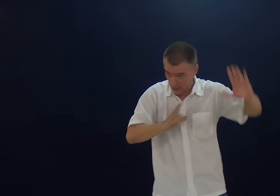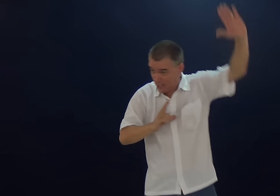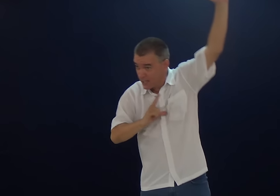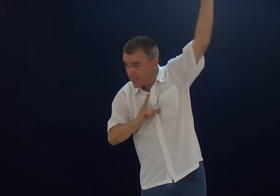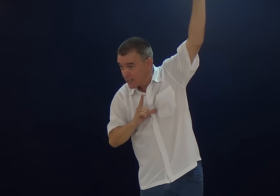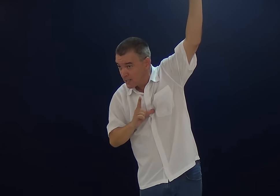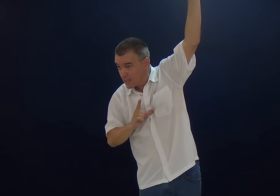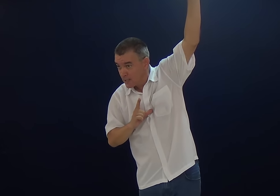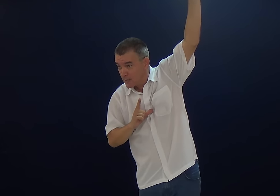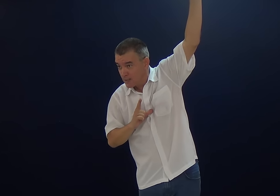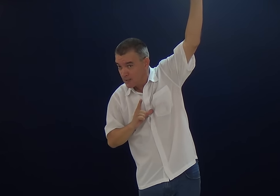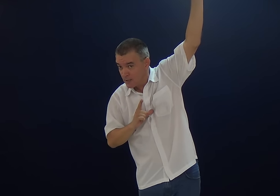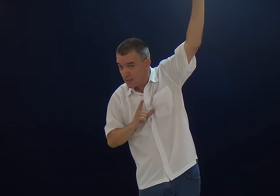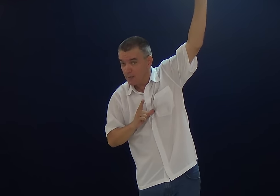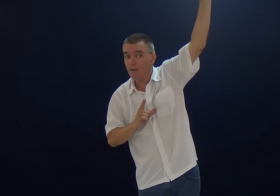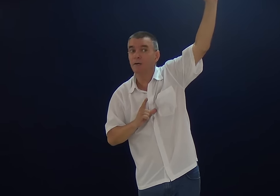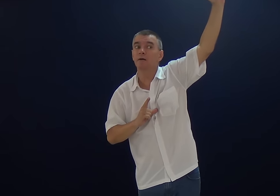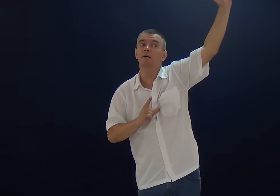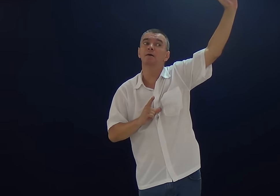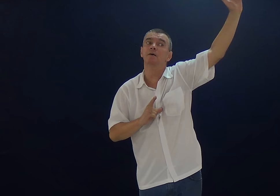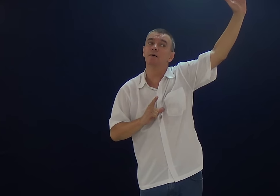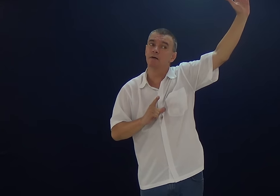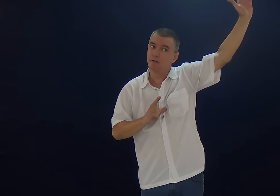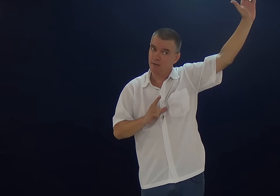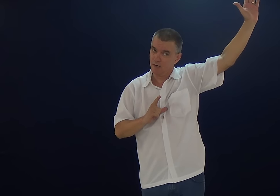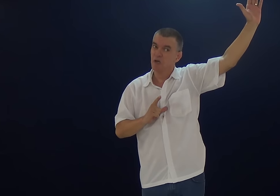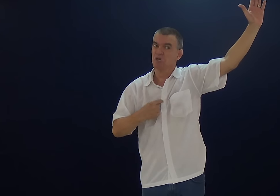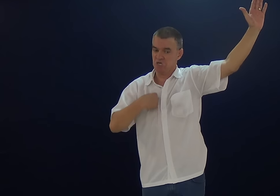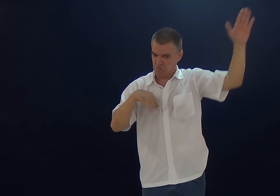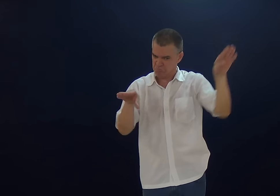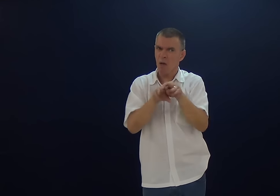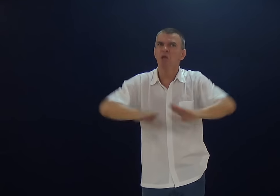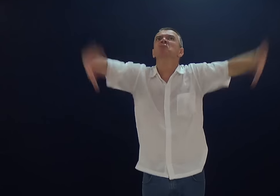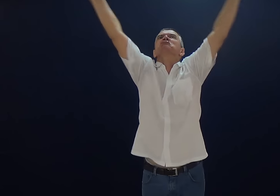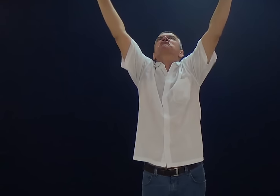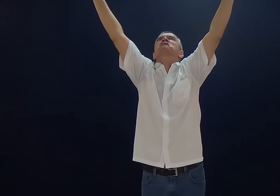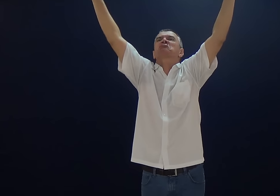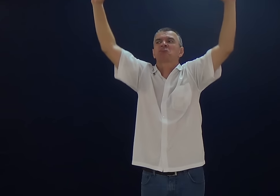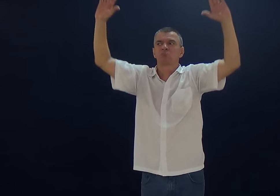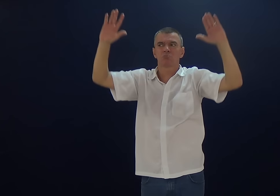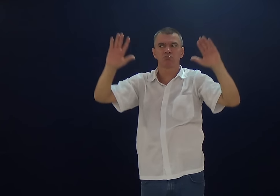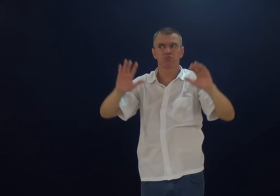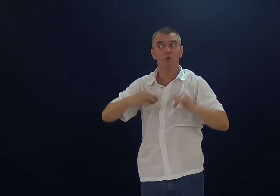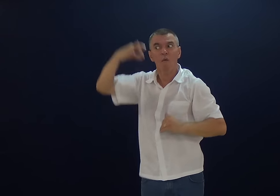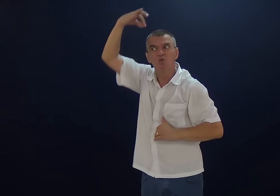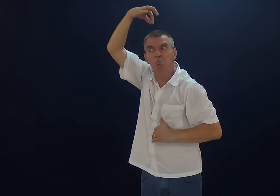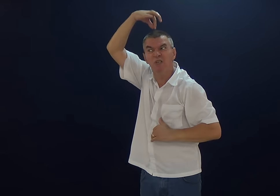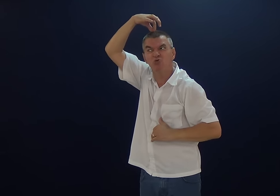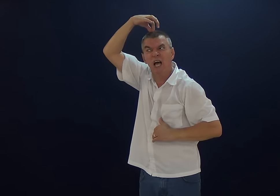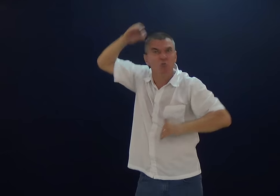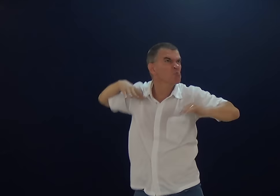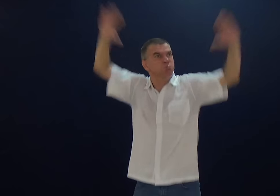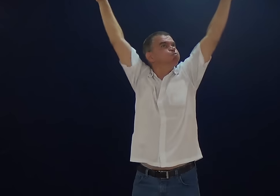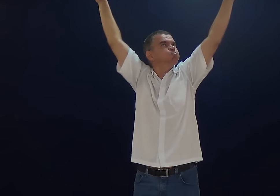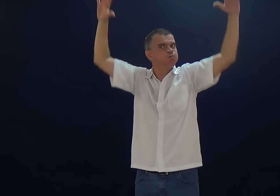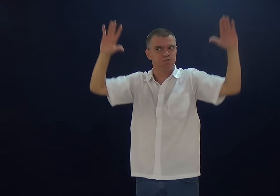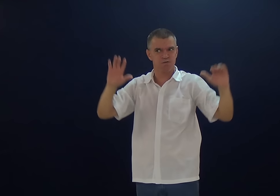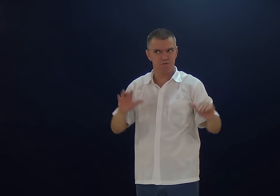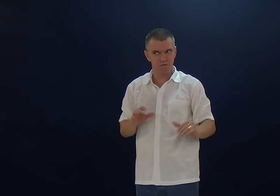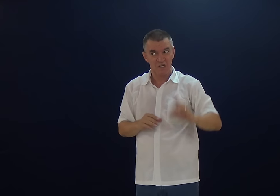fofoca é tua inimiga quem que quem que odeia quem que tem a fofoca como inimiga eu também vou levantar as minhas duas mãos aqui porque eu